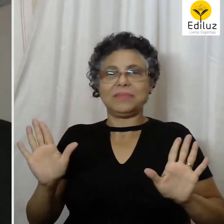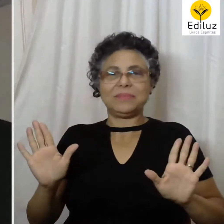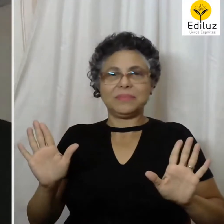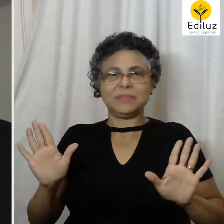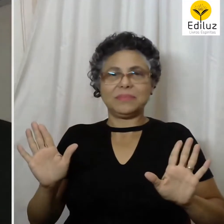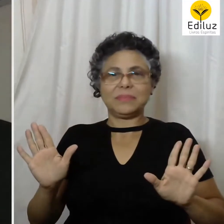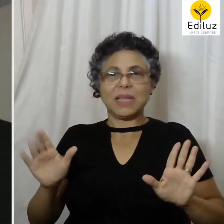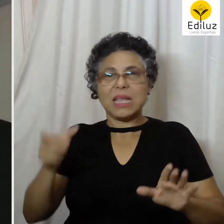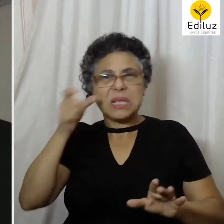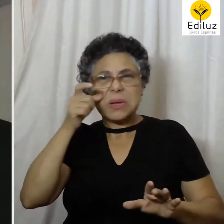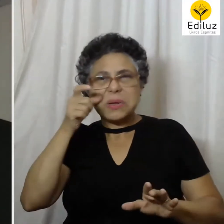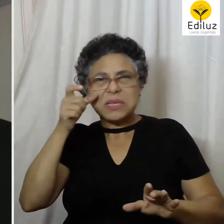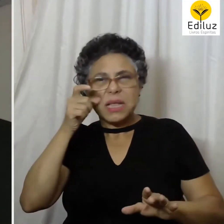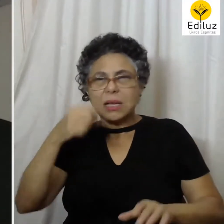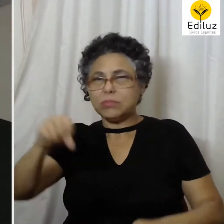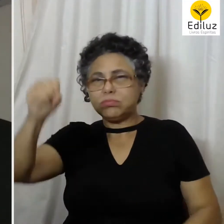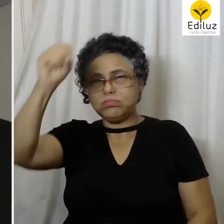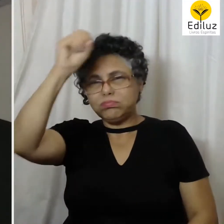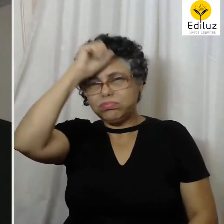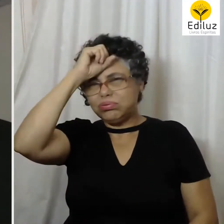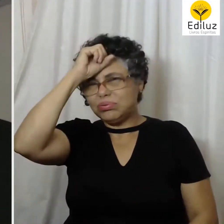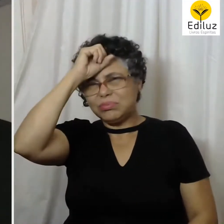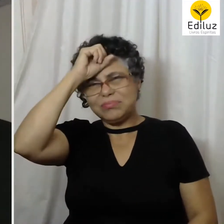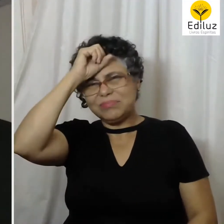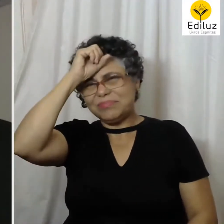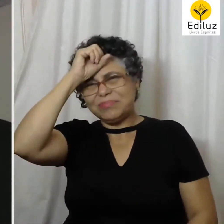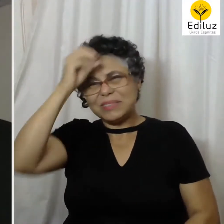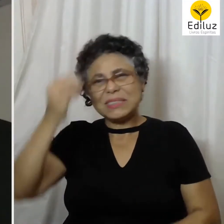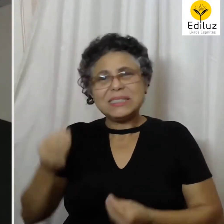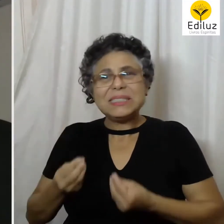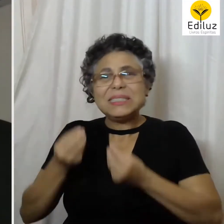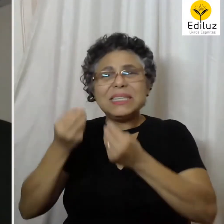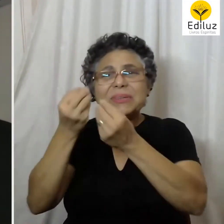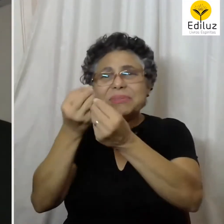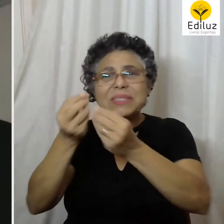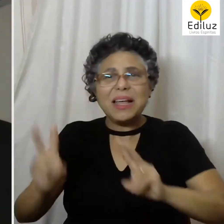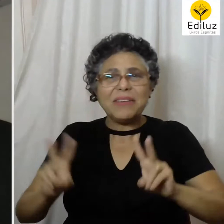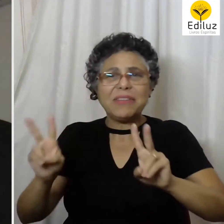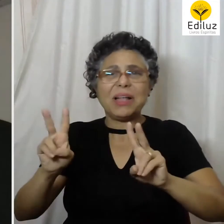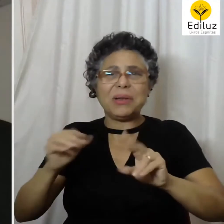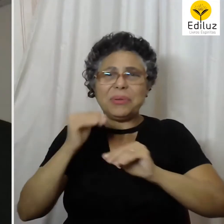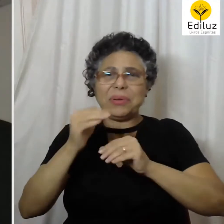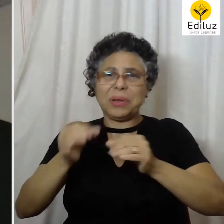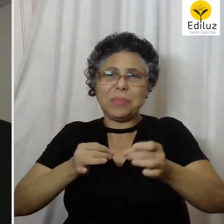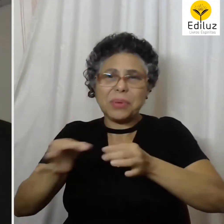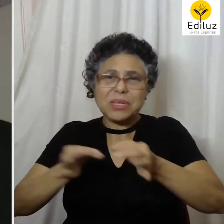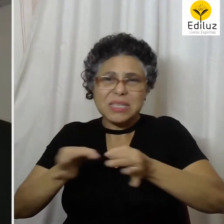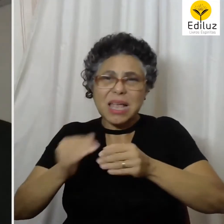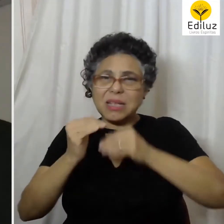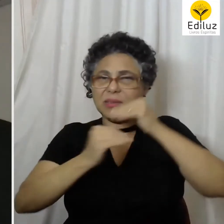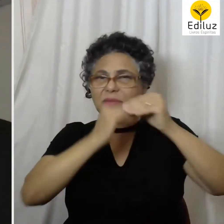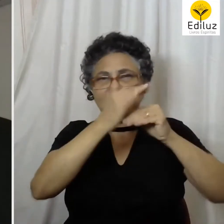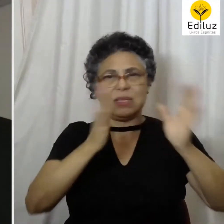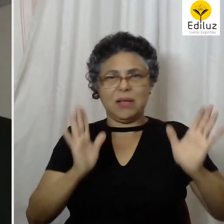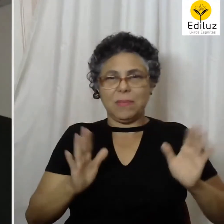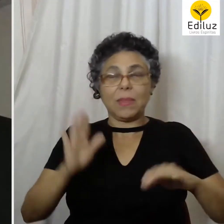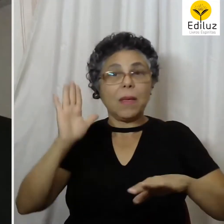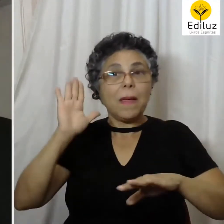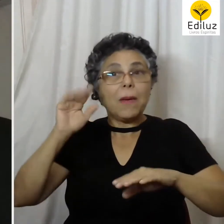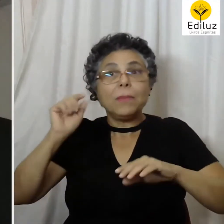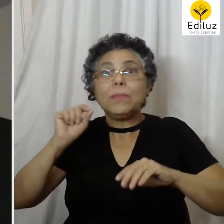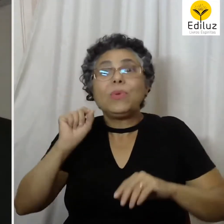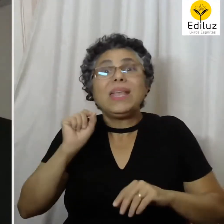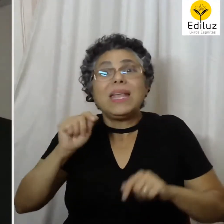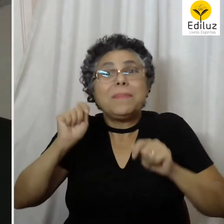essa curiosidade não agrega valor ao processo evolutivo, é preciso que